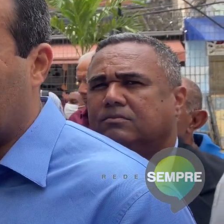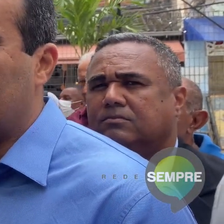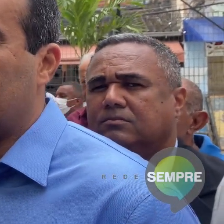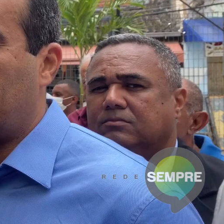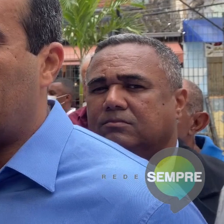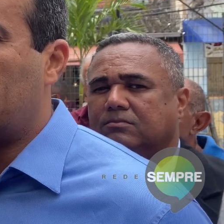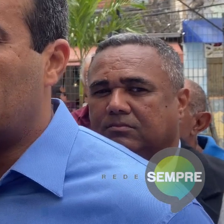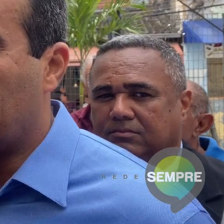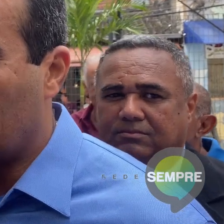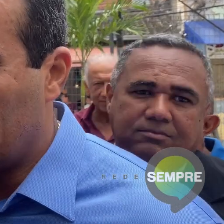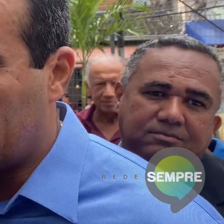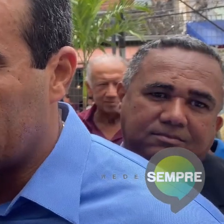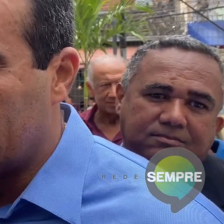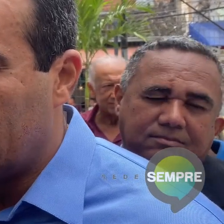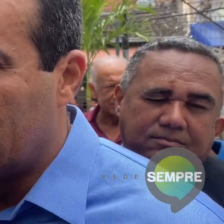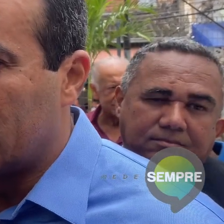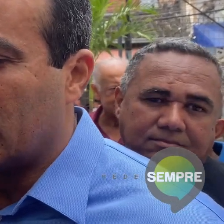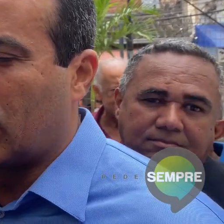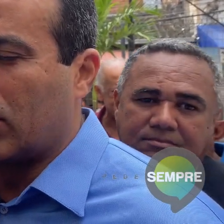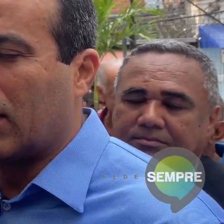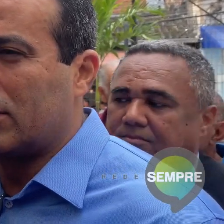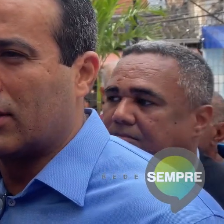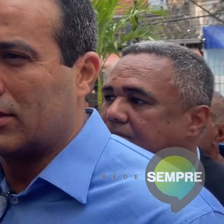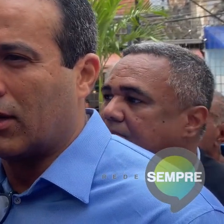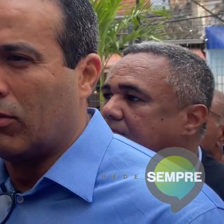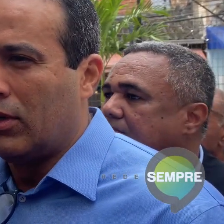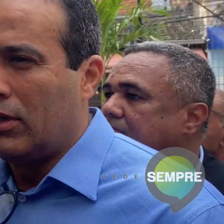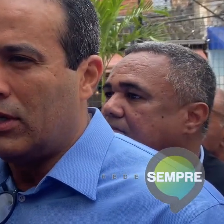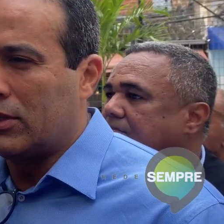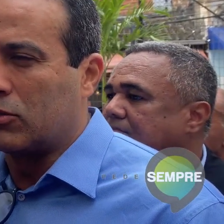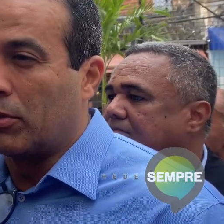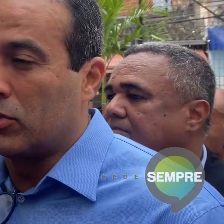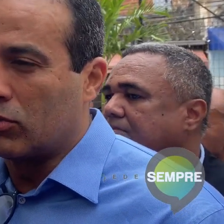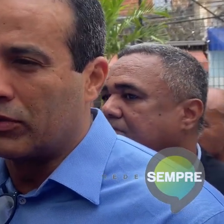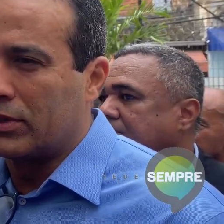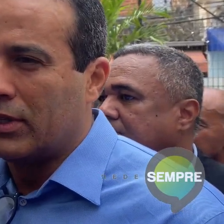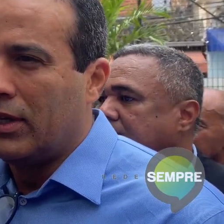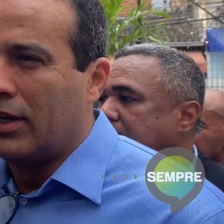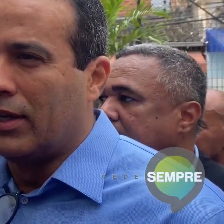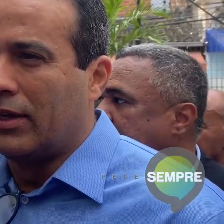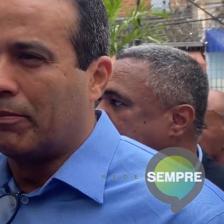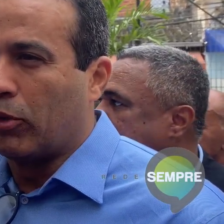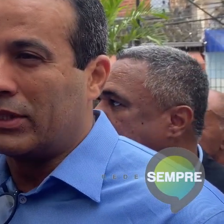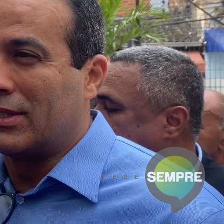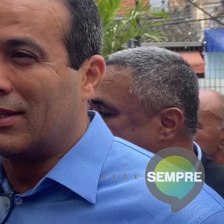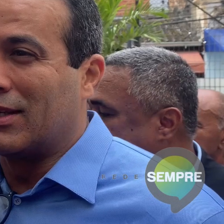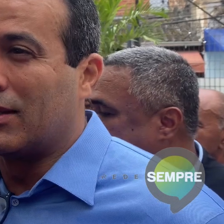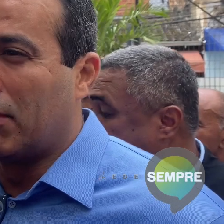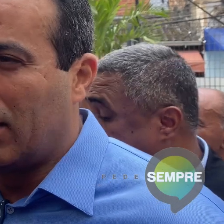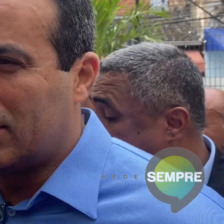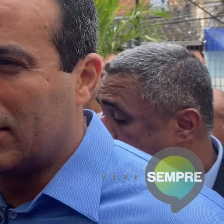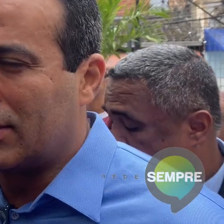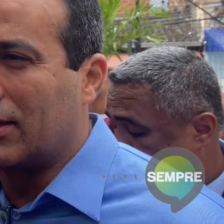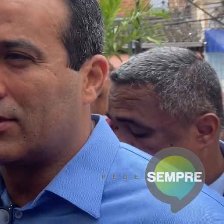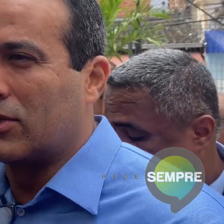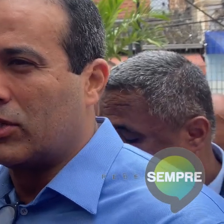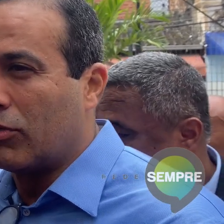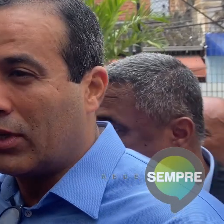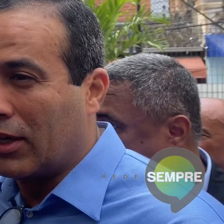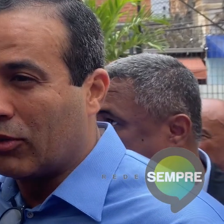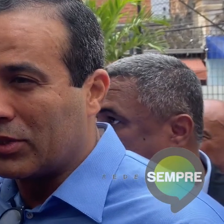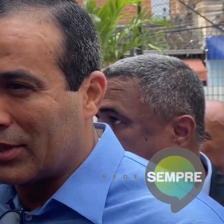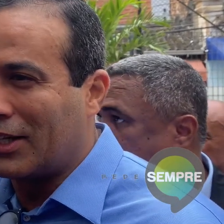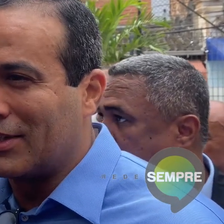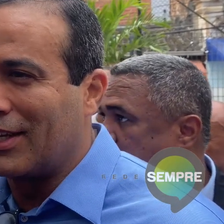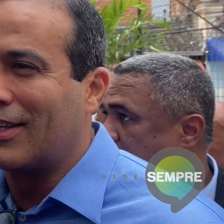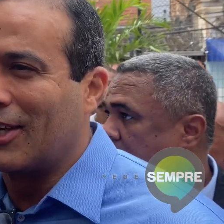desigualdades sociais, permitir políticas de equidade racial e, sem sombra de dúvidas, potencializar ainda mais esse grande ativo